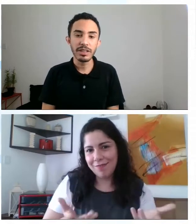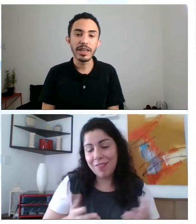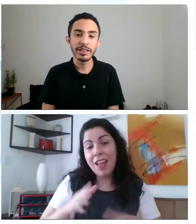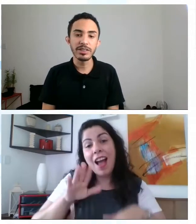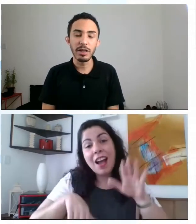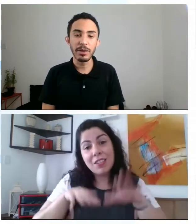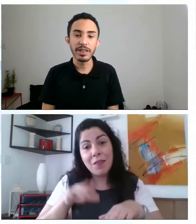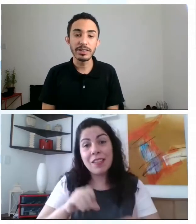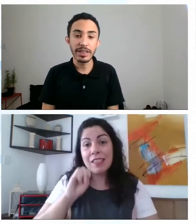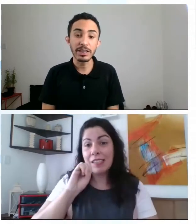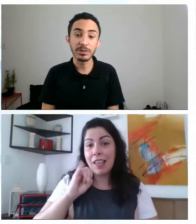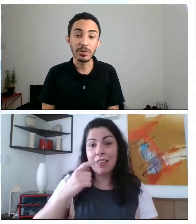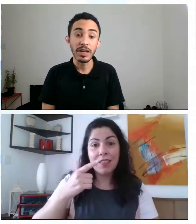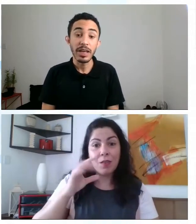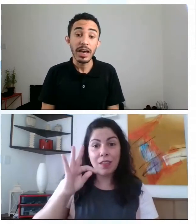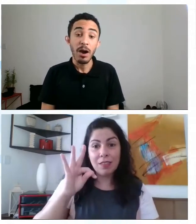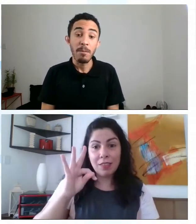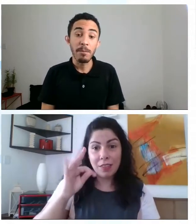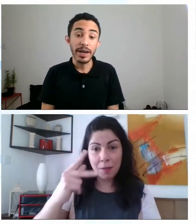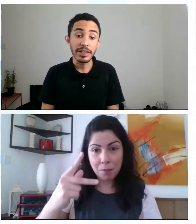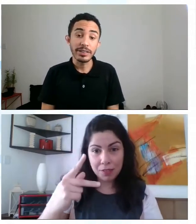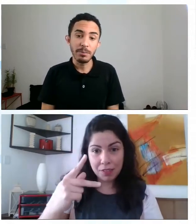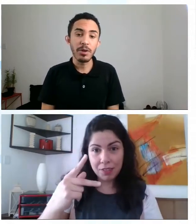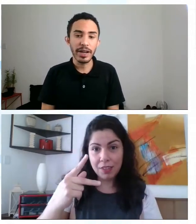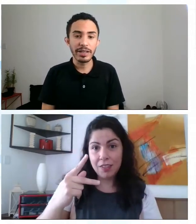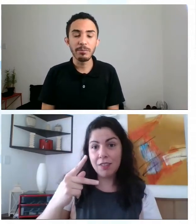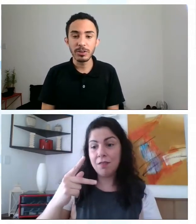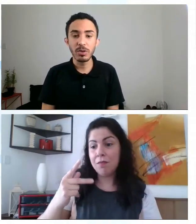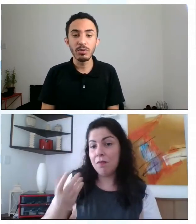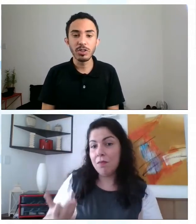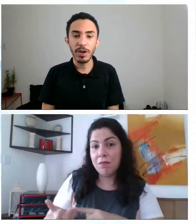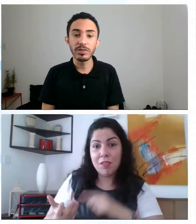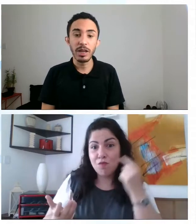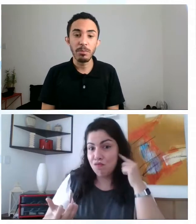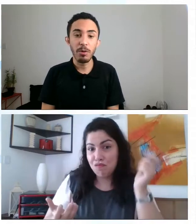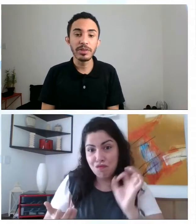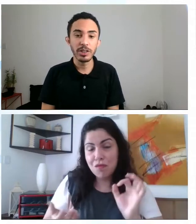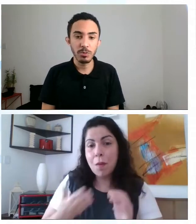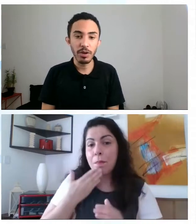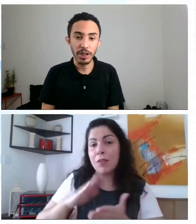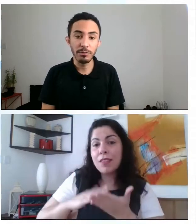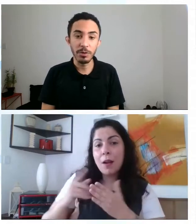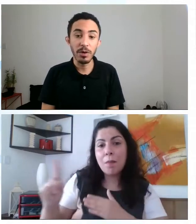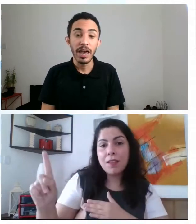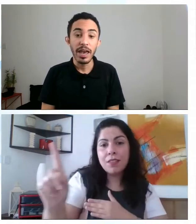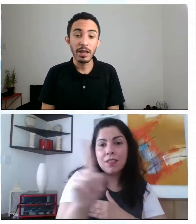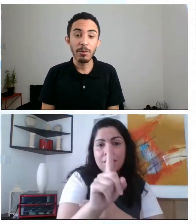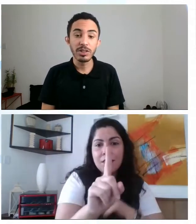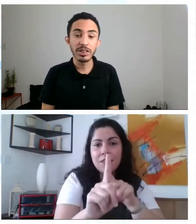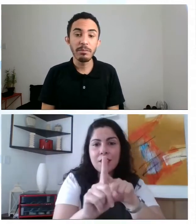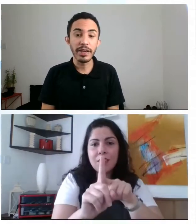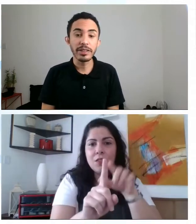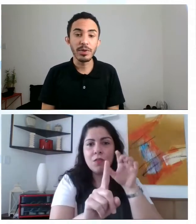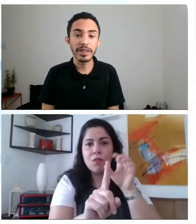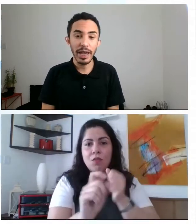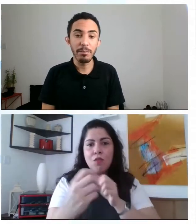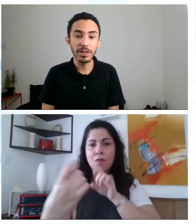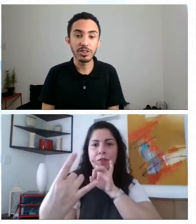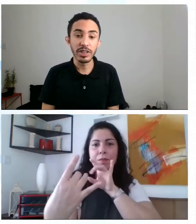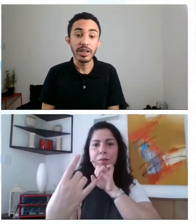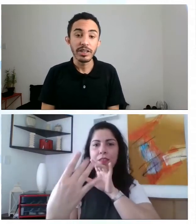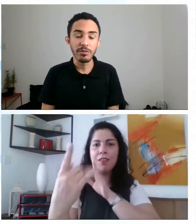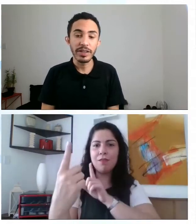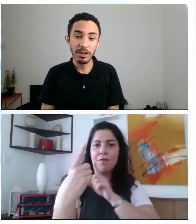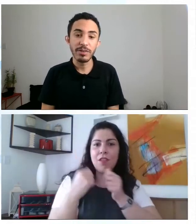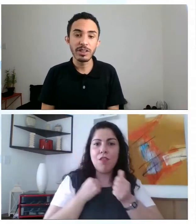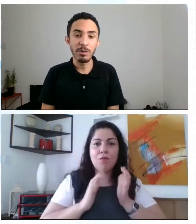São estratégias, né, para ter acesso. Mas se por acaso a pessoa não tiver o teleprompter disponível, ela pode também ter um